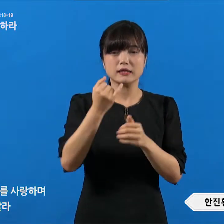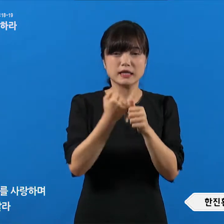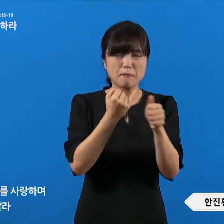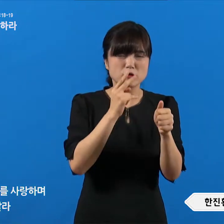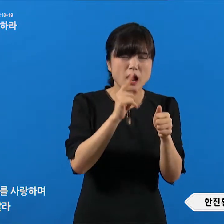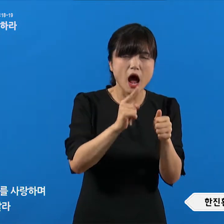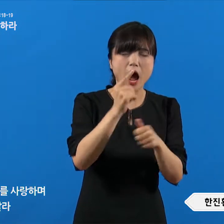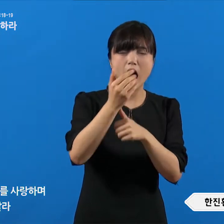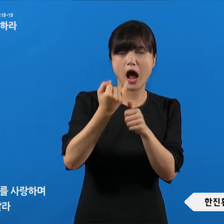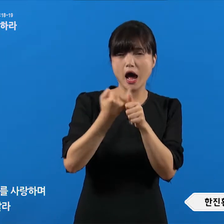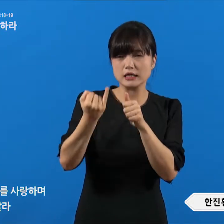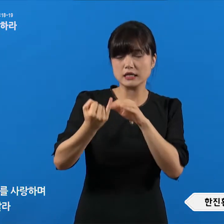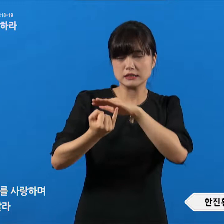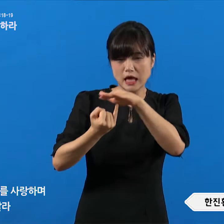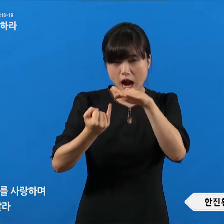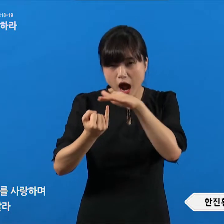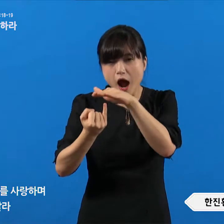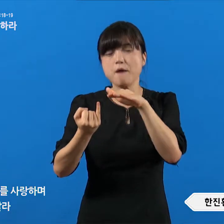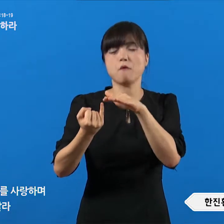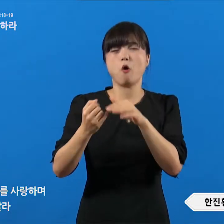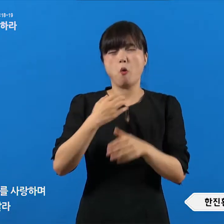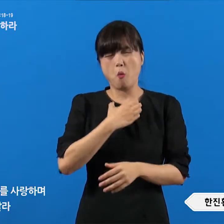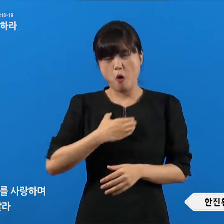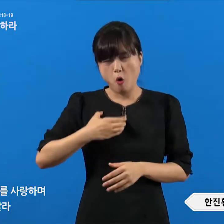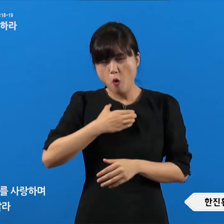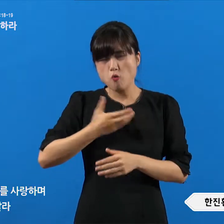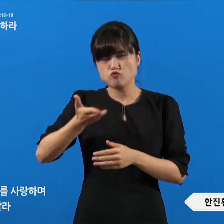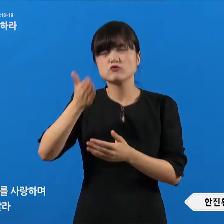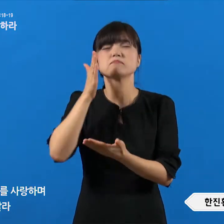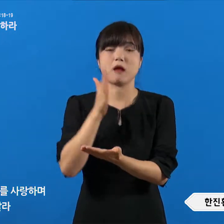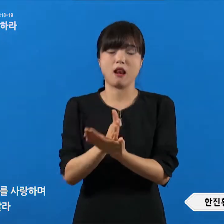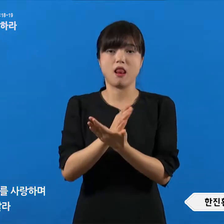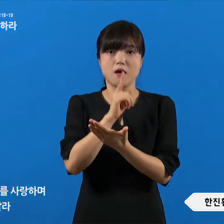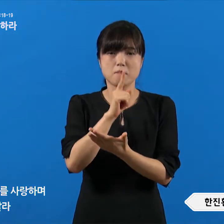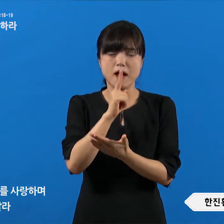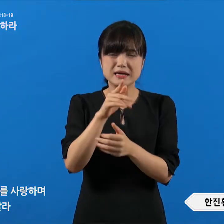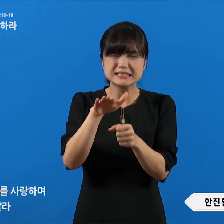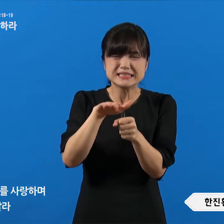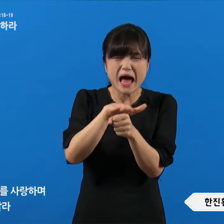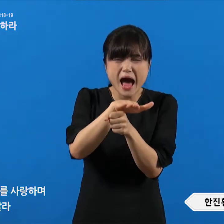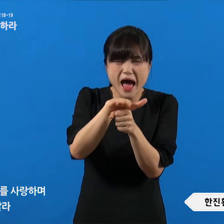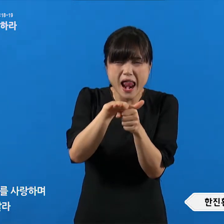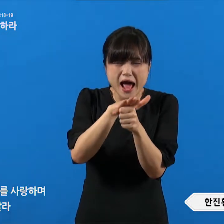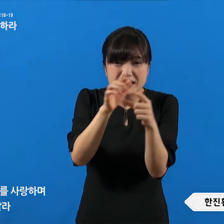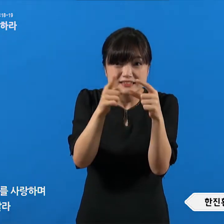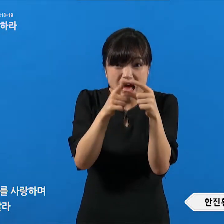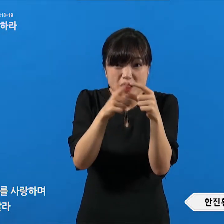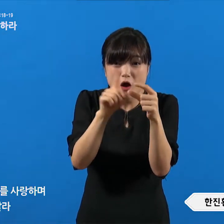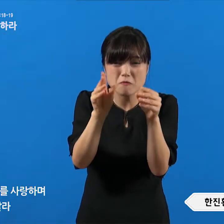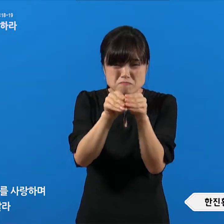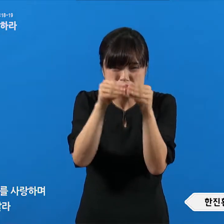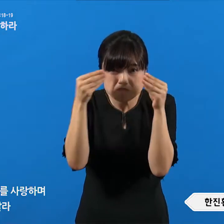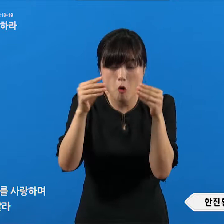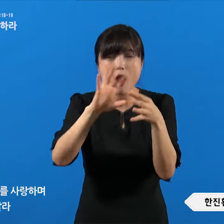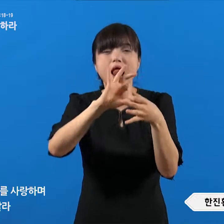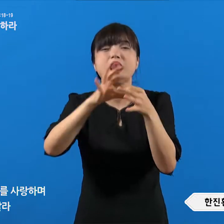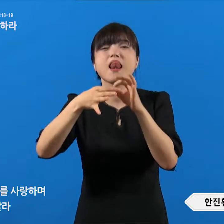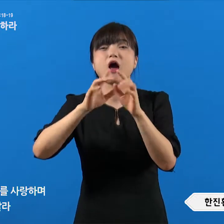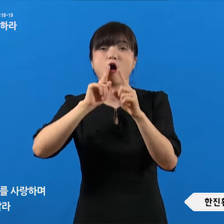아내를 사랑하며 괴롭게 하지 말라. 여기 사랑이라는 이 헬라어